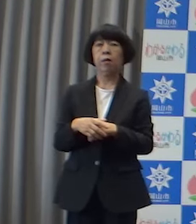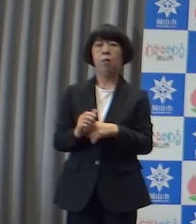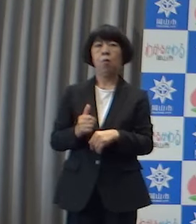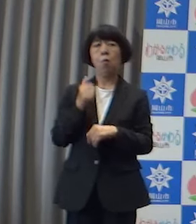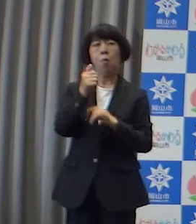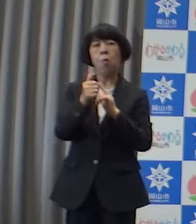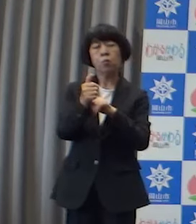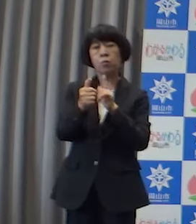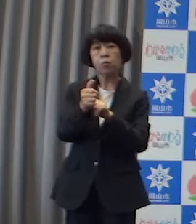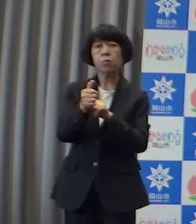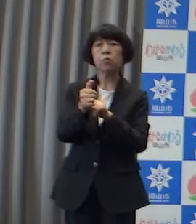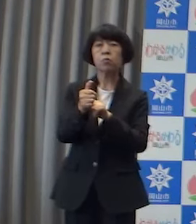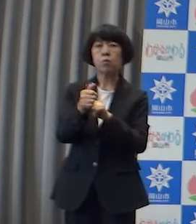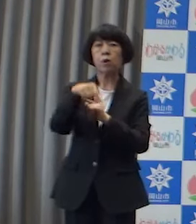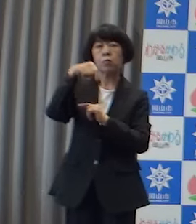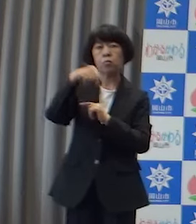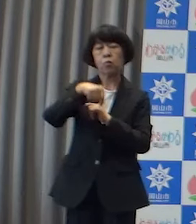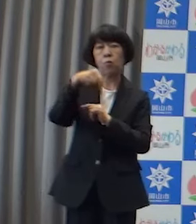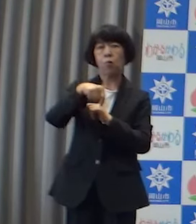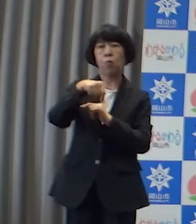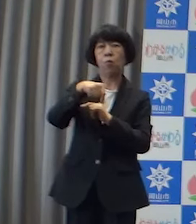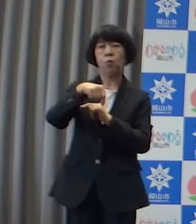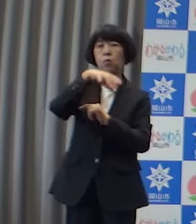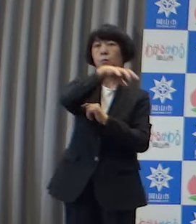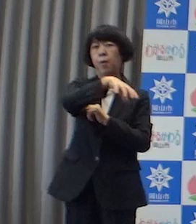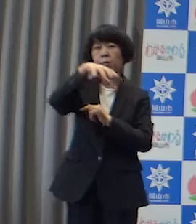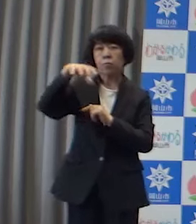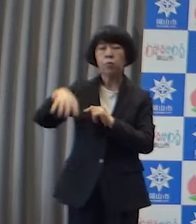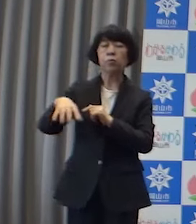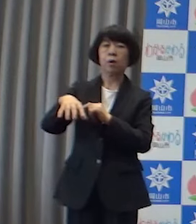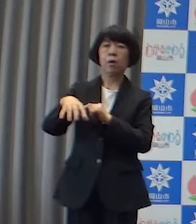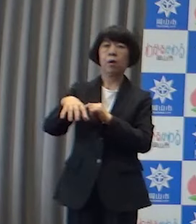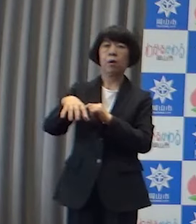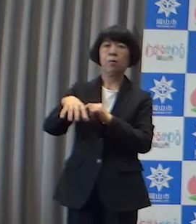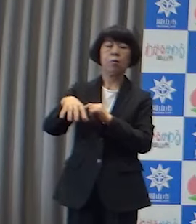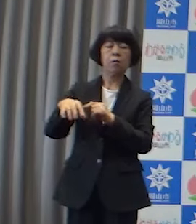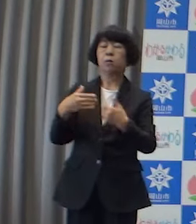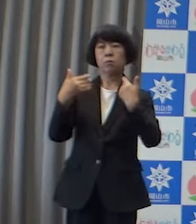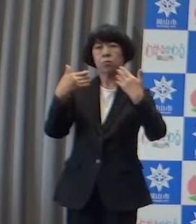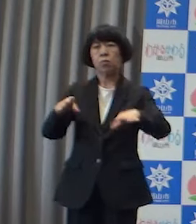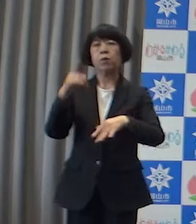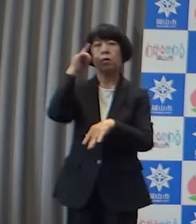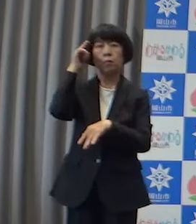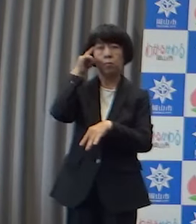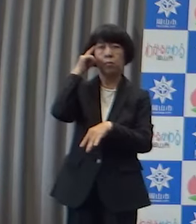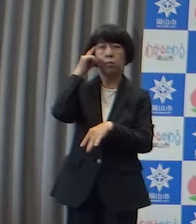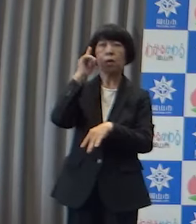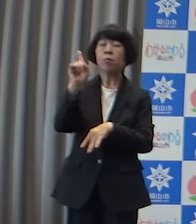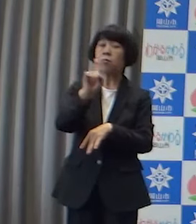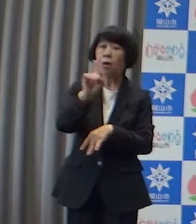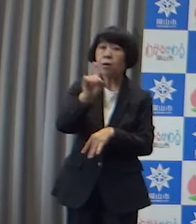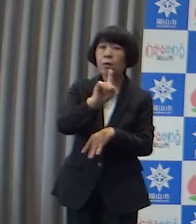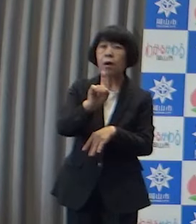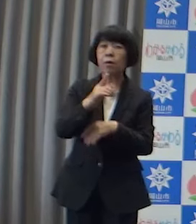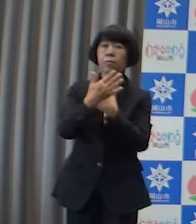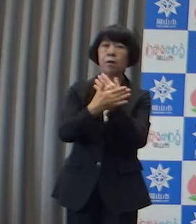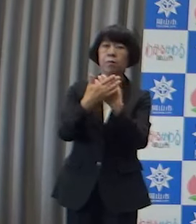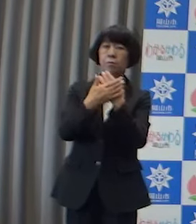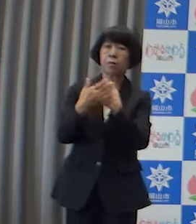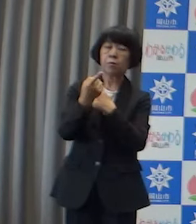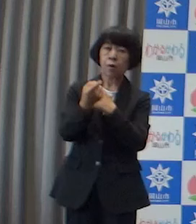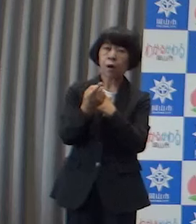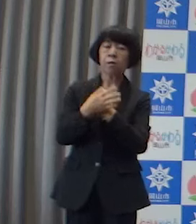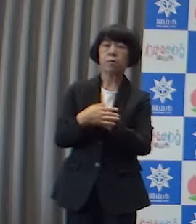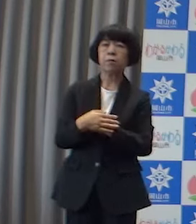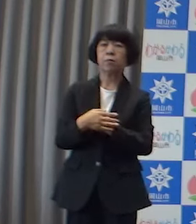言う必要はないと思います。我々自治体同士にとって何が重要なのかということであれば、